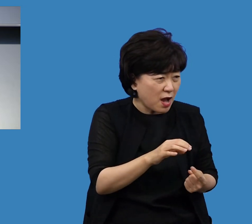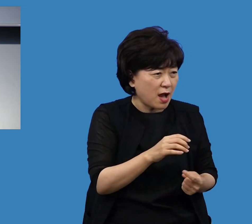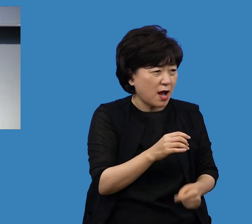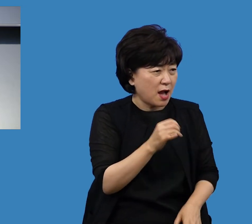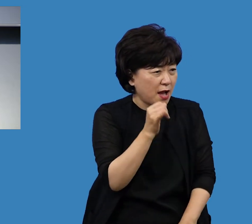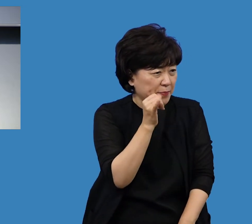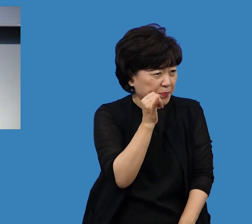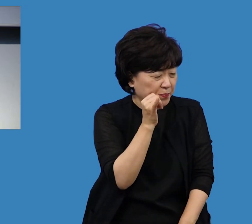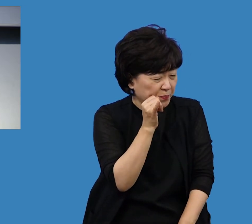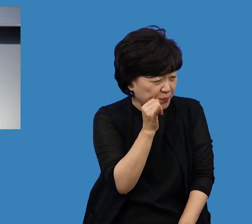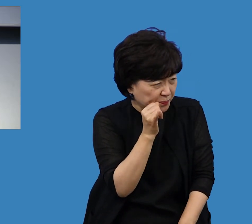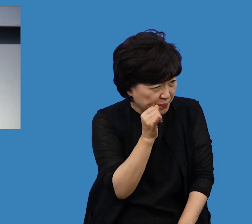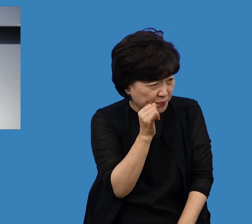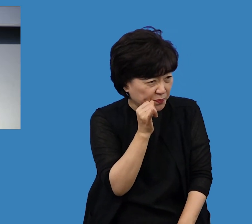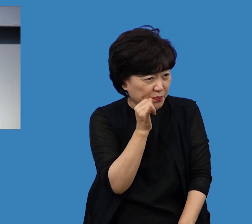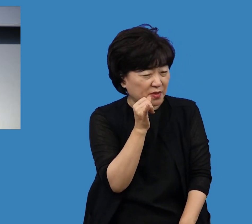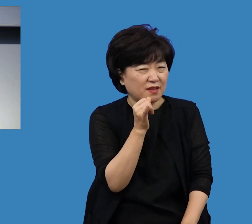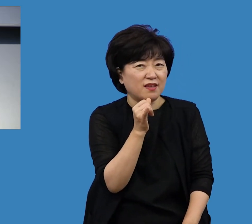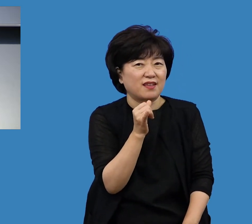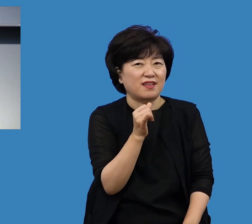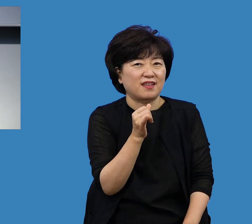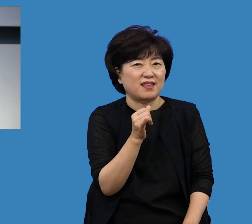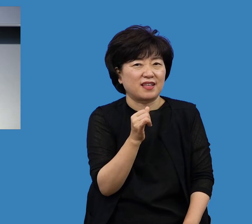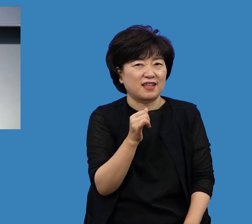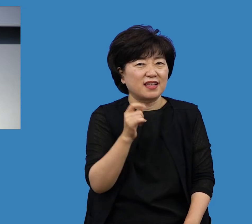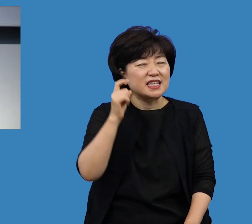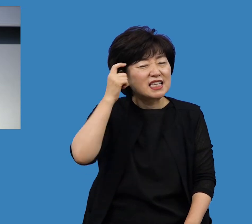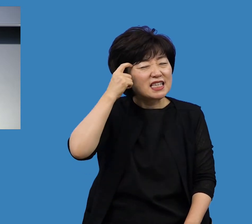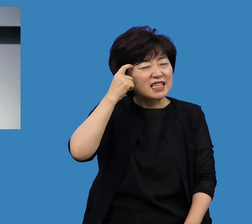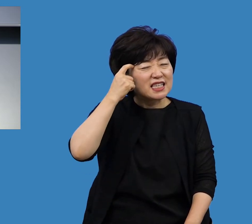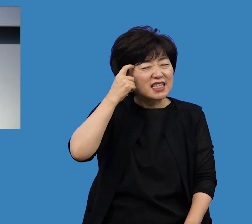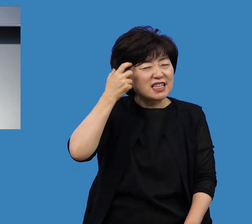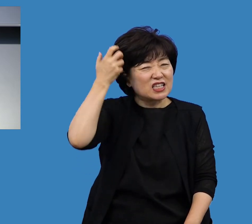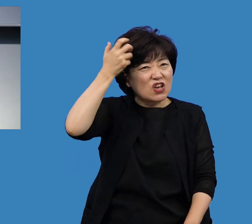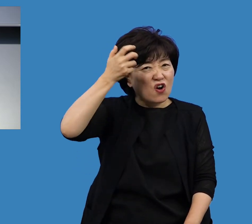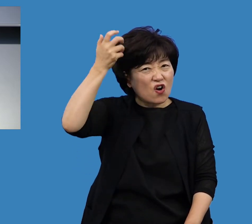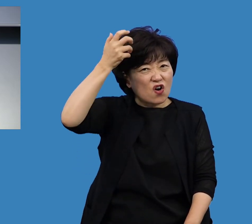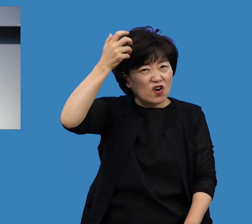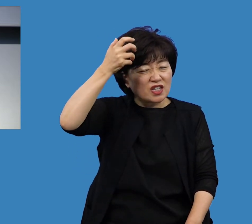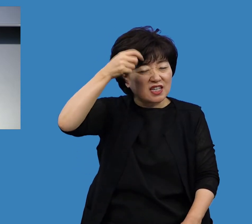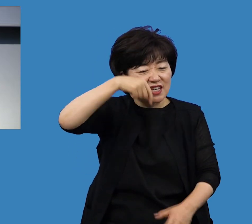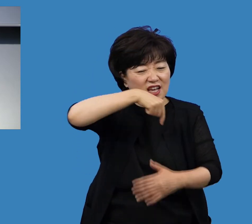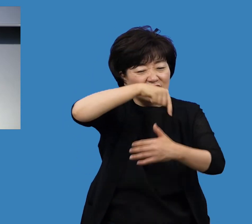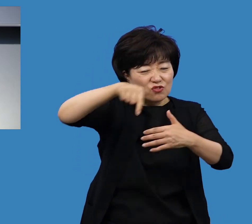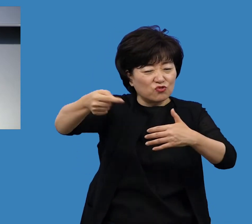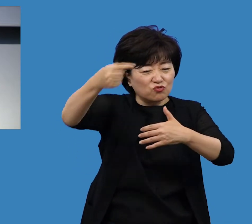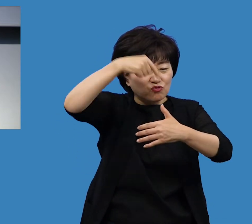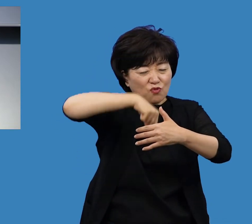여러분 안에 꽈리를 틀게 되는 거예요? 영이 꽈리를 틀게 되는 거예요.